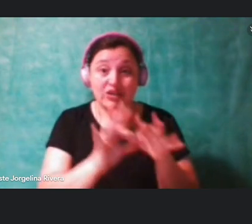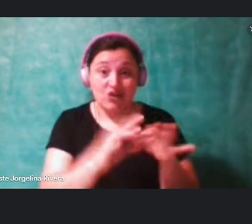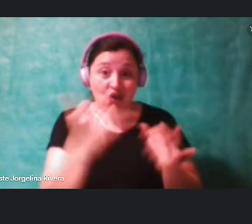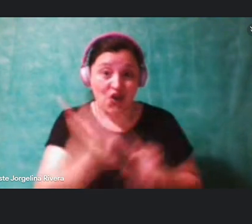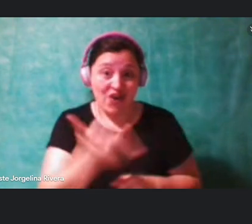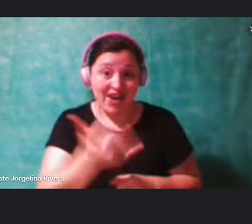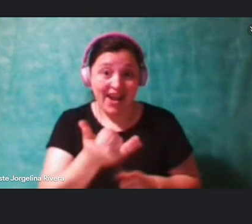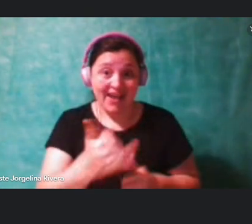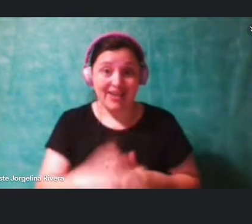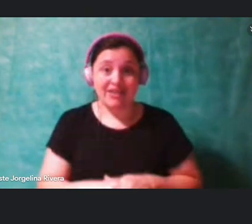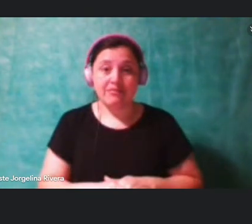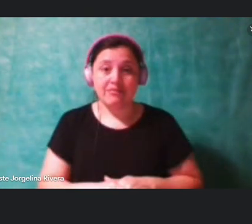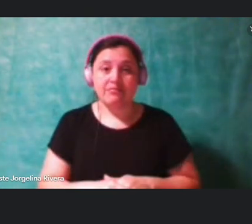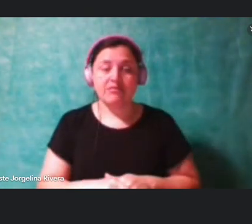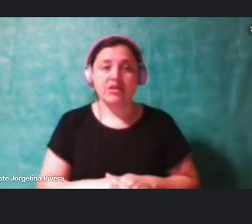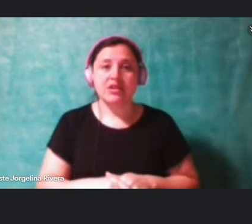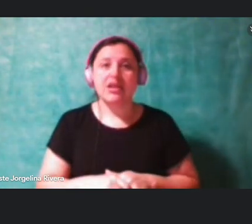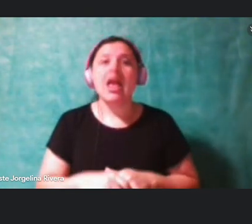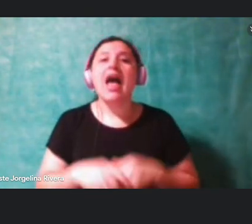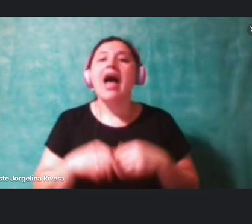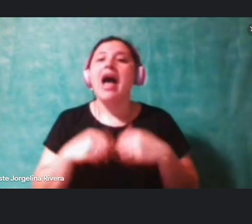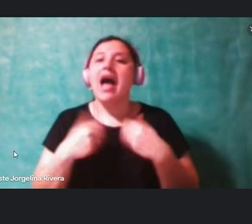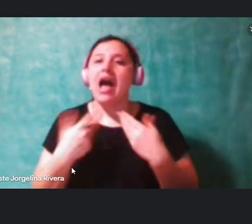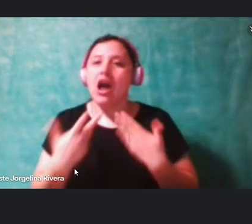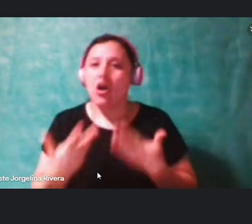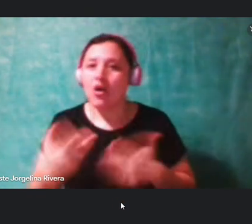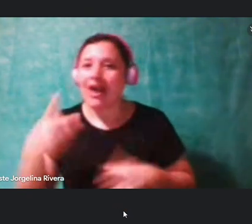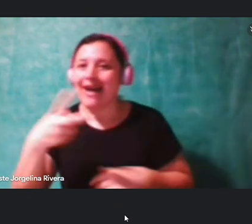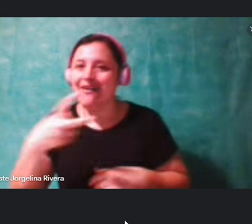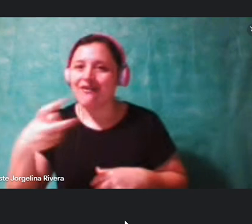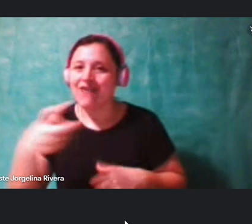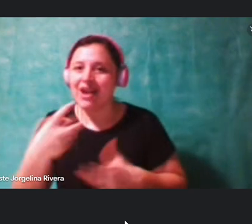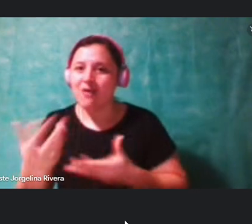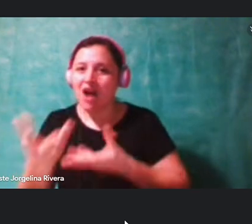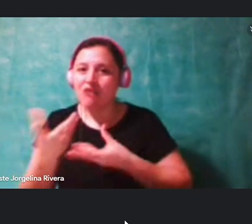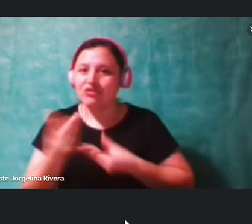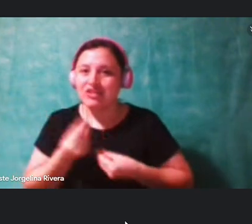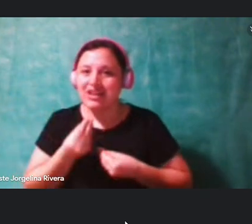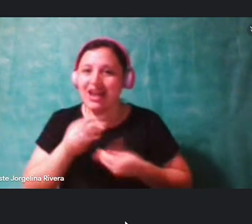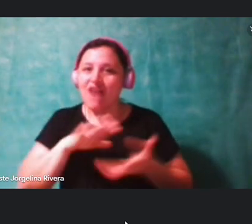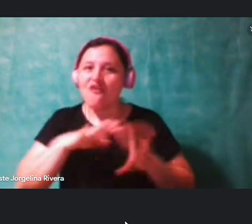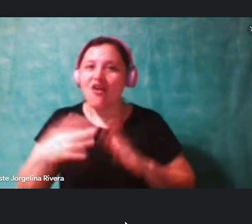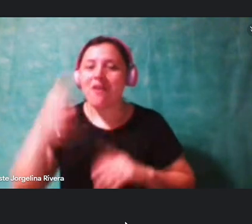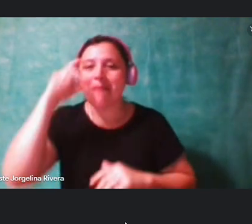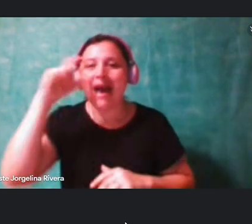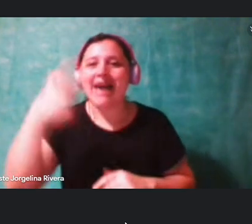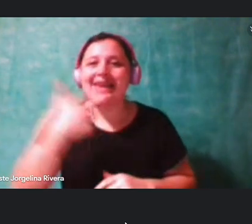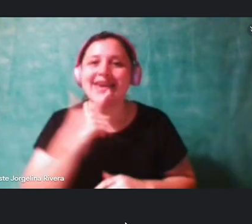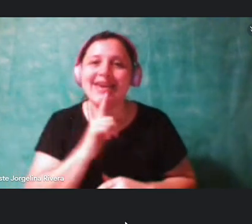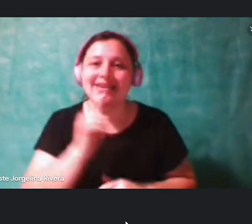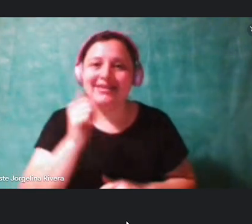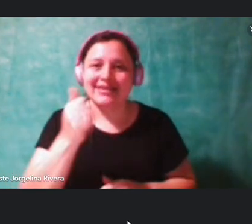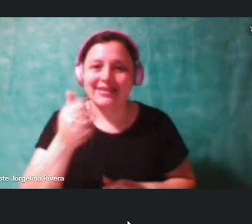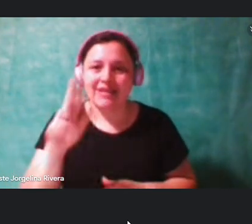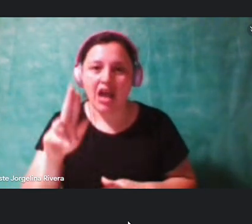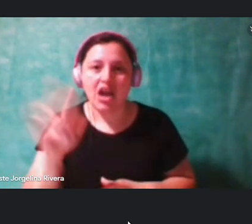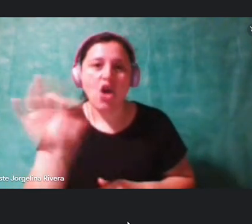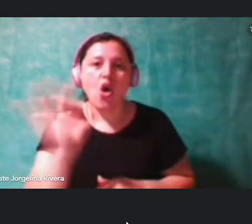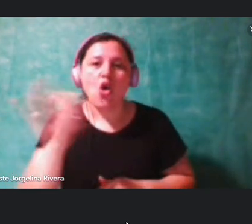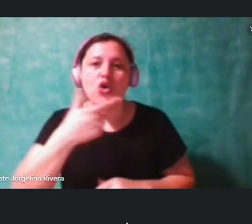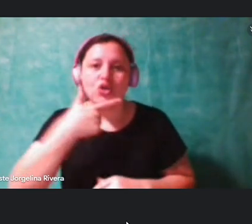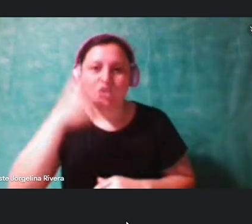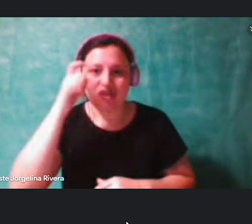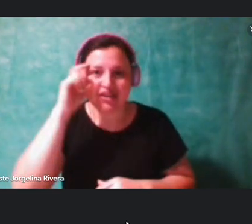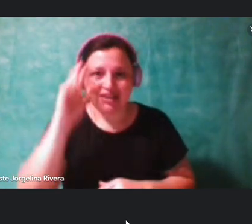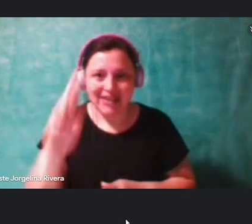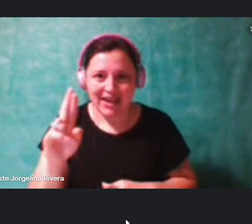auxiliares, generalmente se traducen más como estar. ¿Vieron que ser o estar? Vamos a ver que ser también puede ser, pero